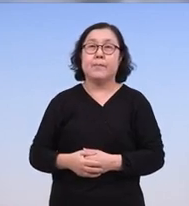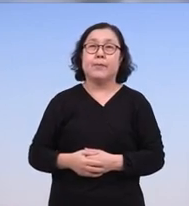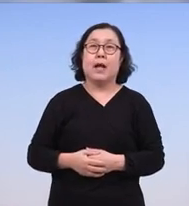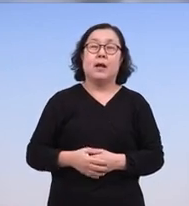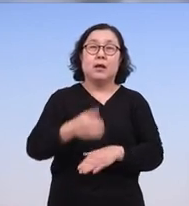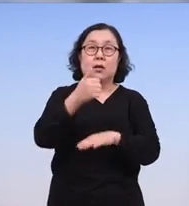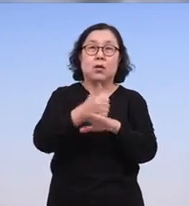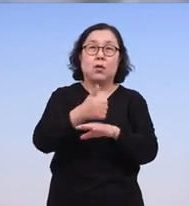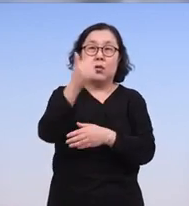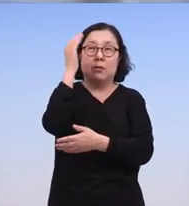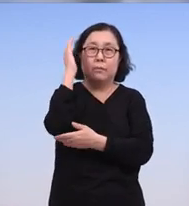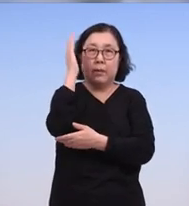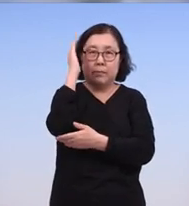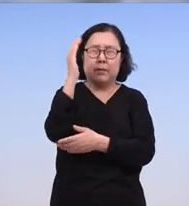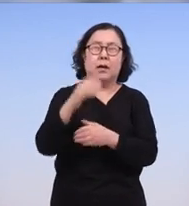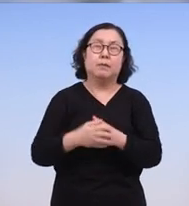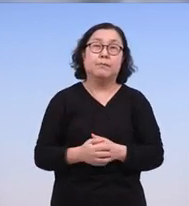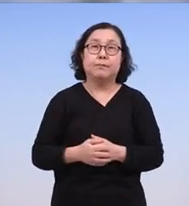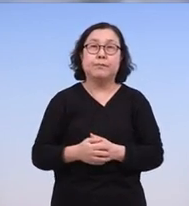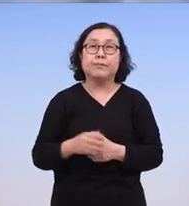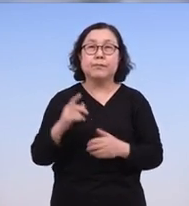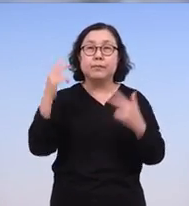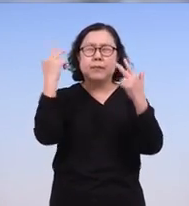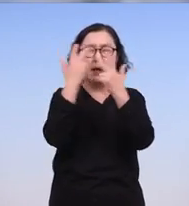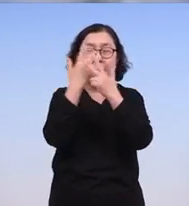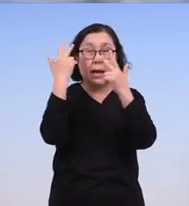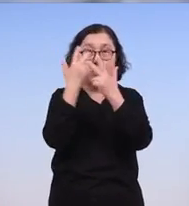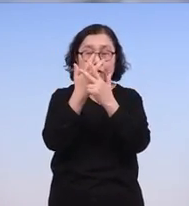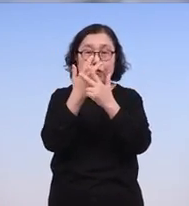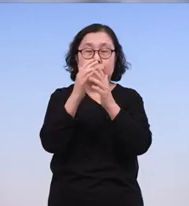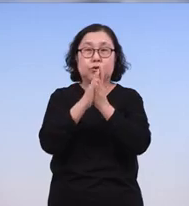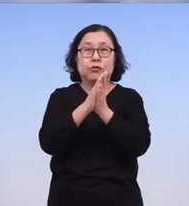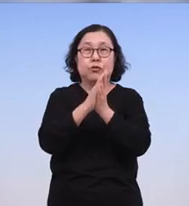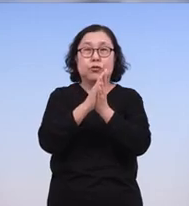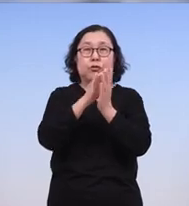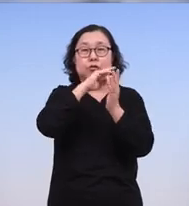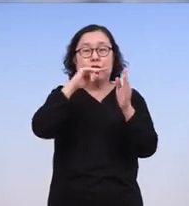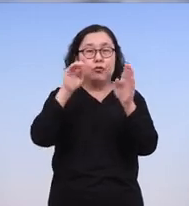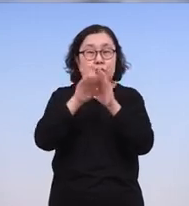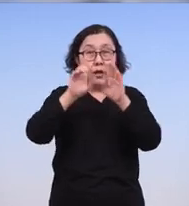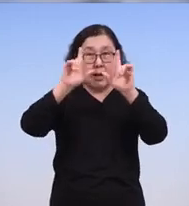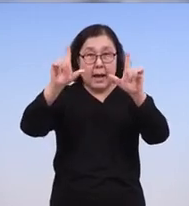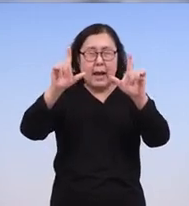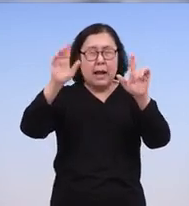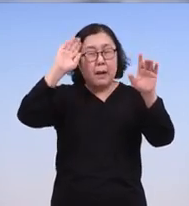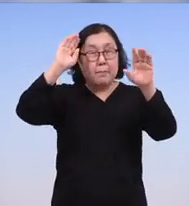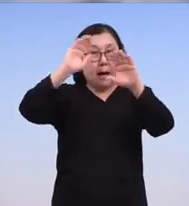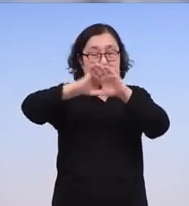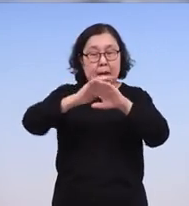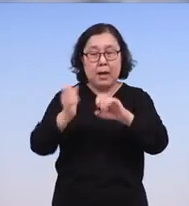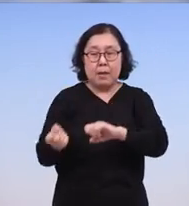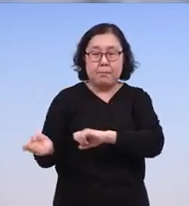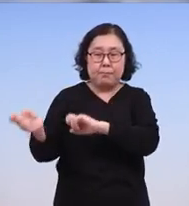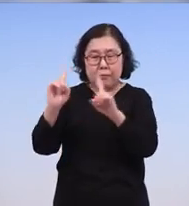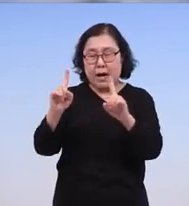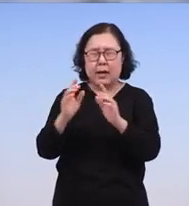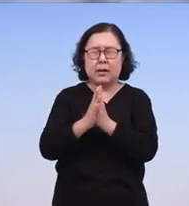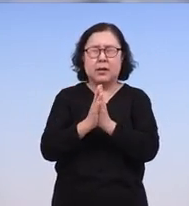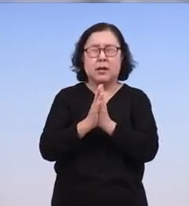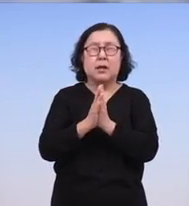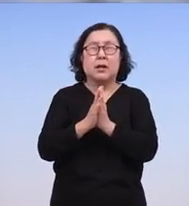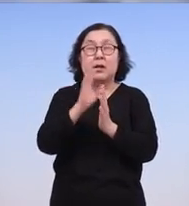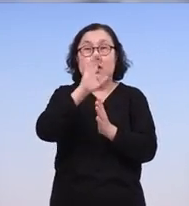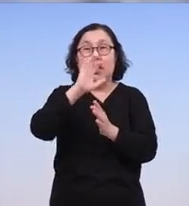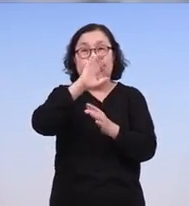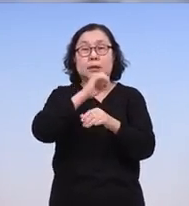결론을 이렇게 맺기를 원합니다. 저는요 매주일 저녁에 죽음을 연습합니다. 부활을 연습합니다. 무슨 말인가 하면은 내가